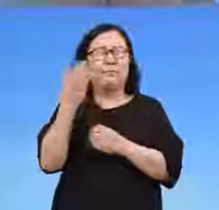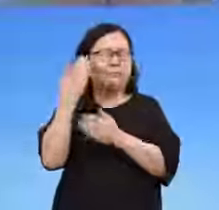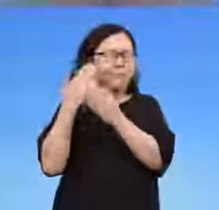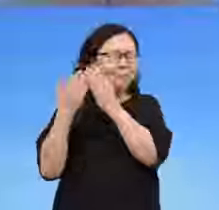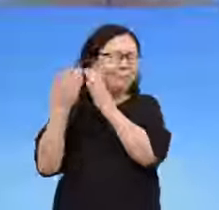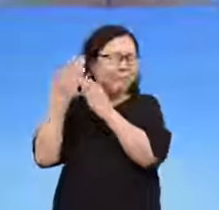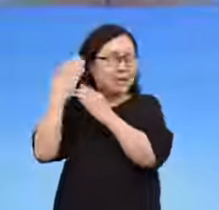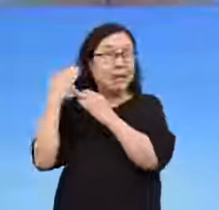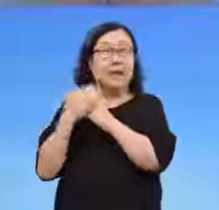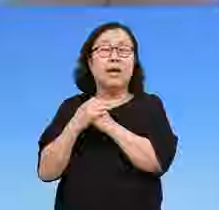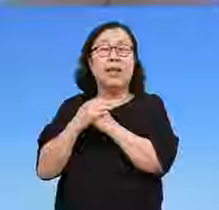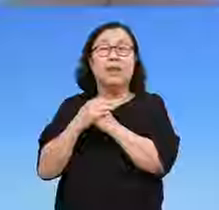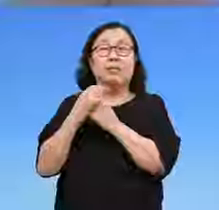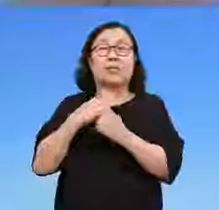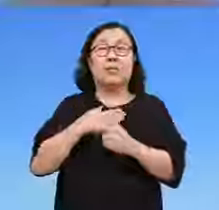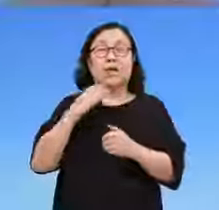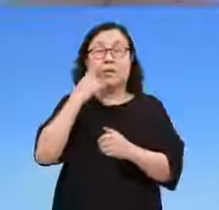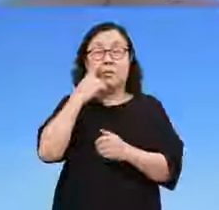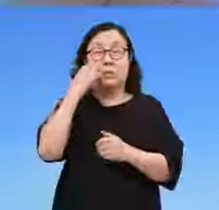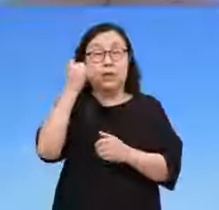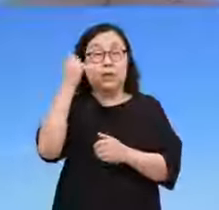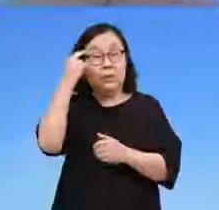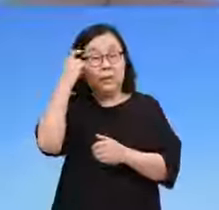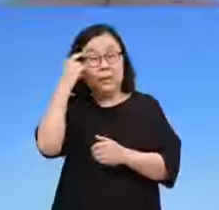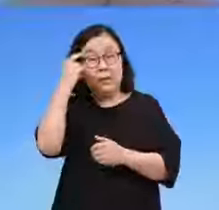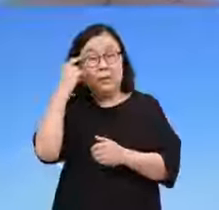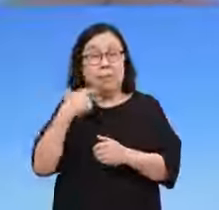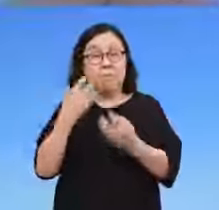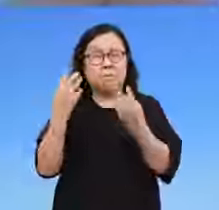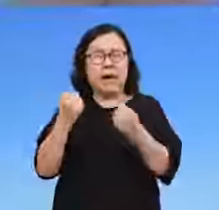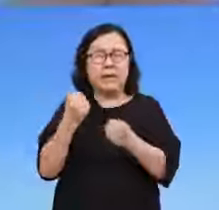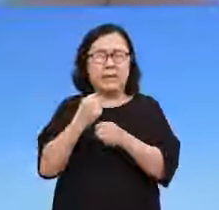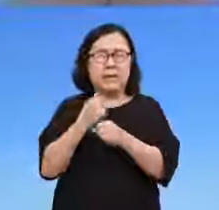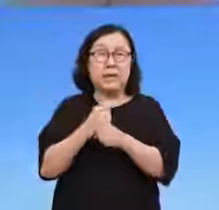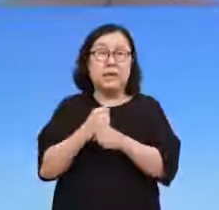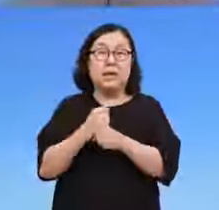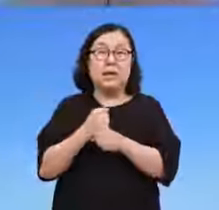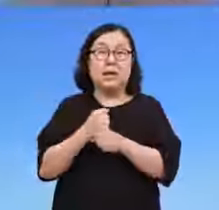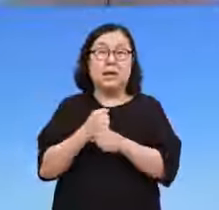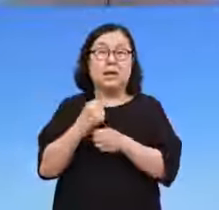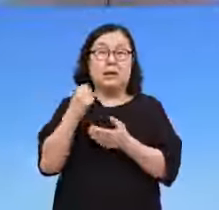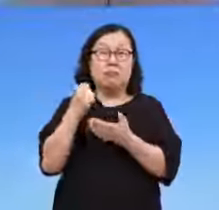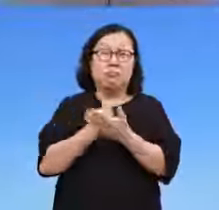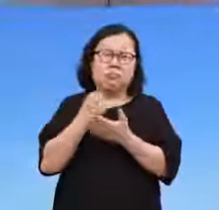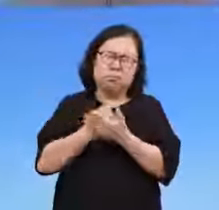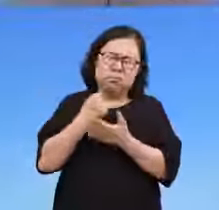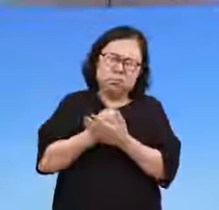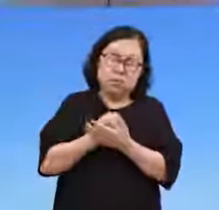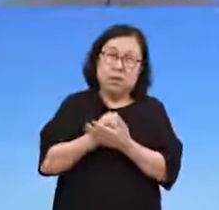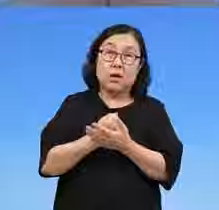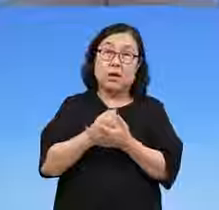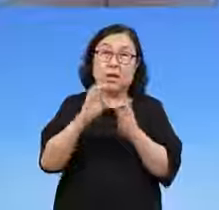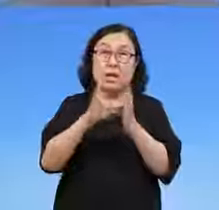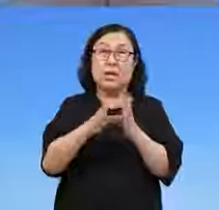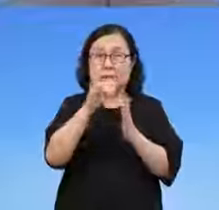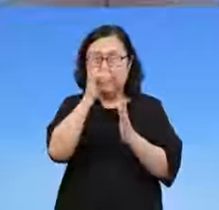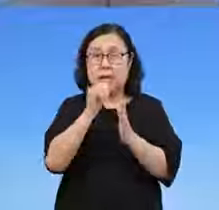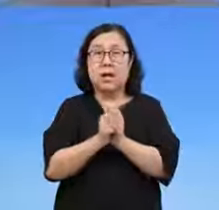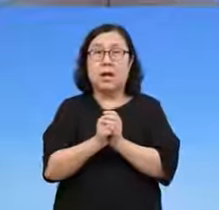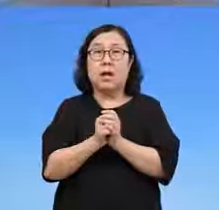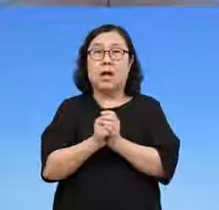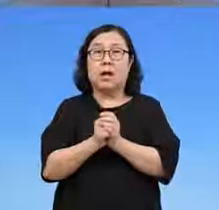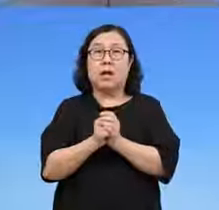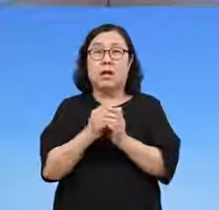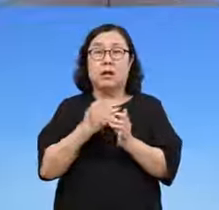옛날에 몇십 년 전에 우리 부모를 생각하면 너무 야속했던 그런 기억이 한두 건은 다 있으실 거예요. 그때 내가 그런 뜻으로 한 게